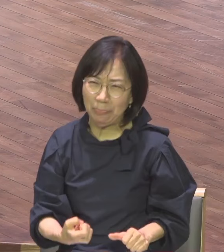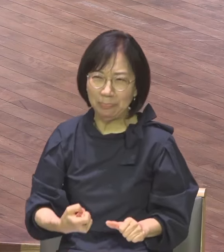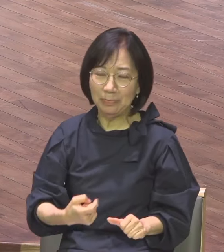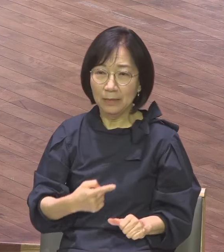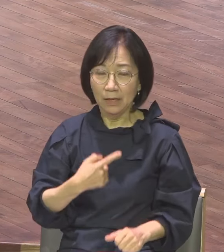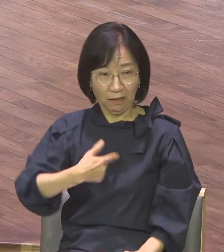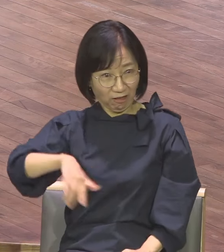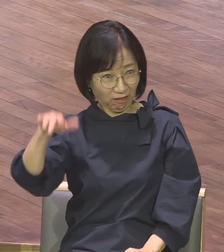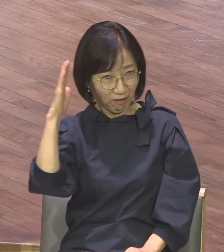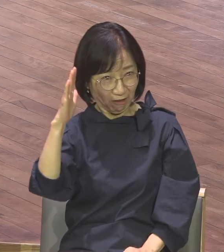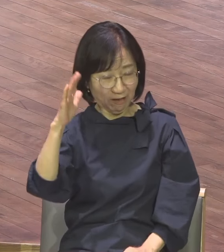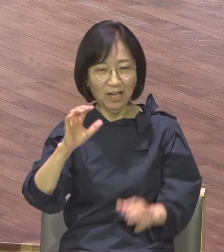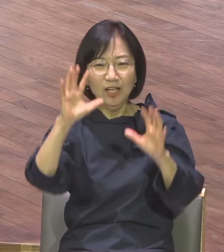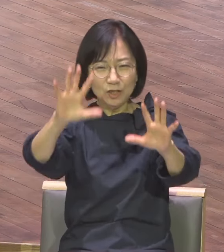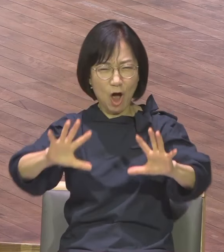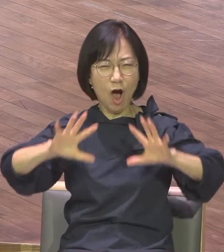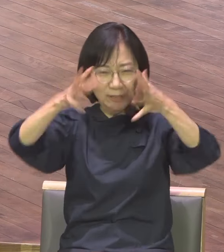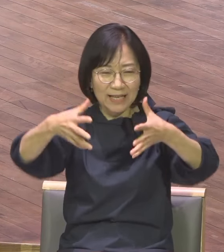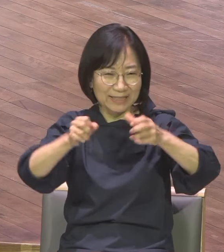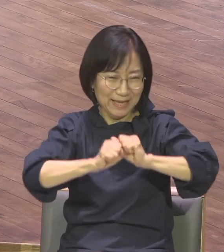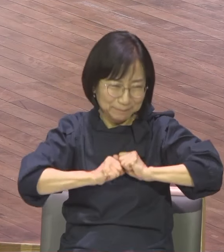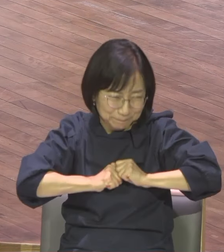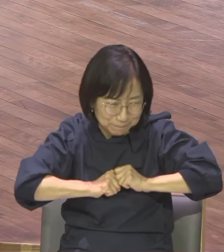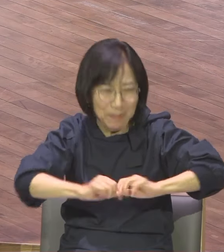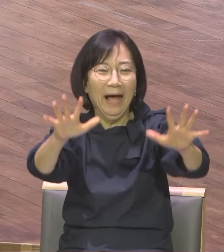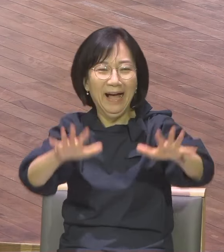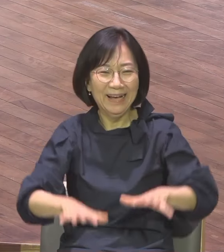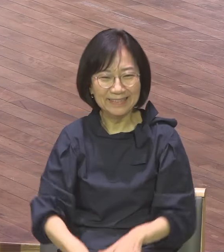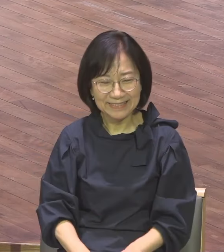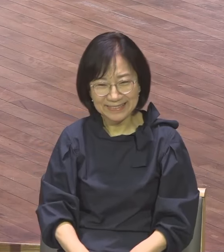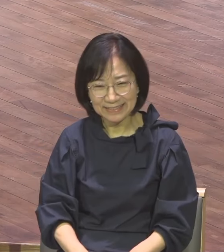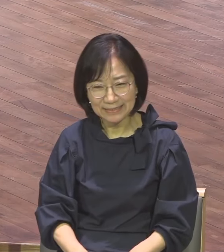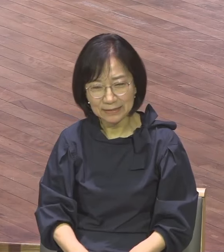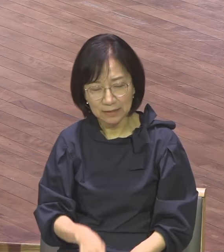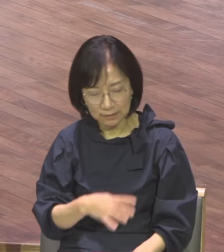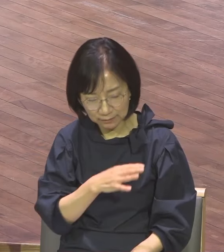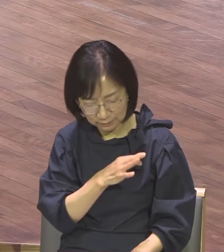또 전국 세계 다 나가는데 또 말하네.